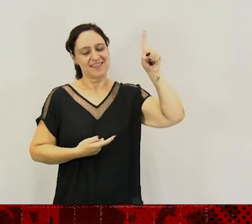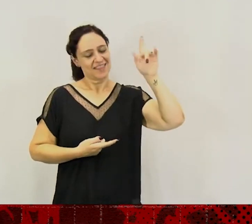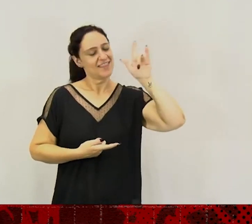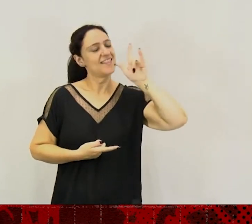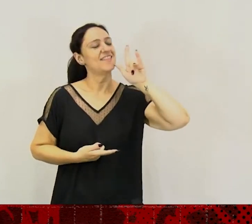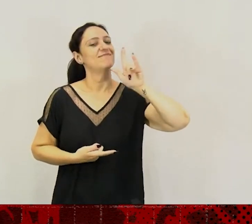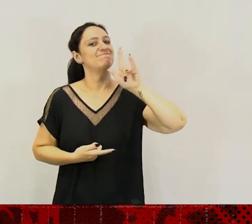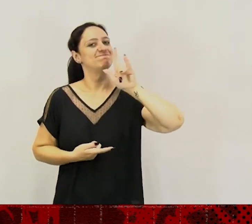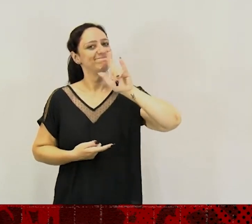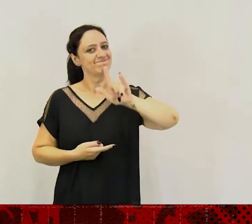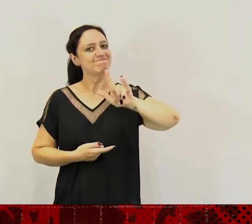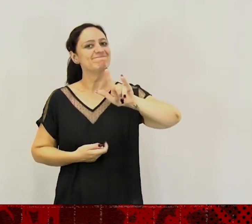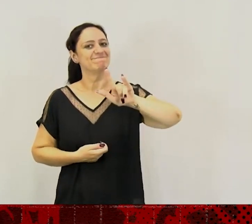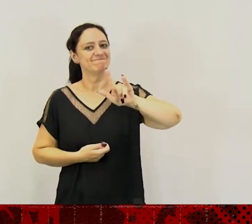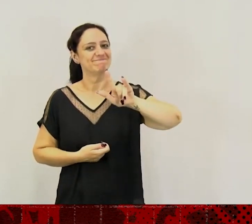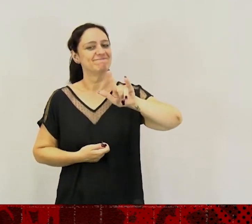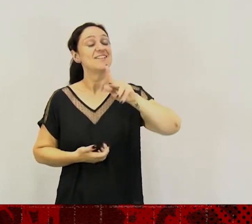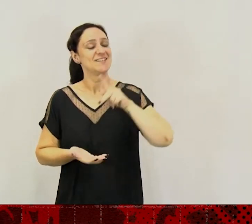ama você.